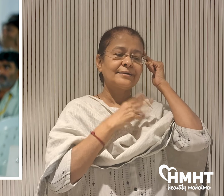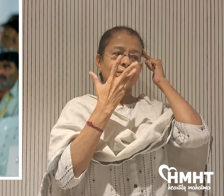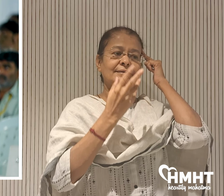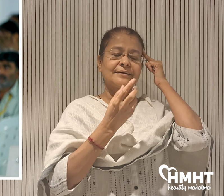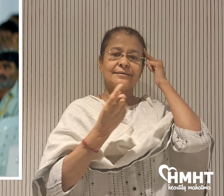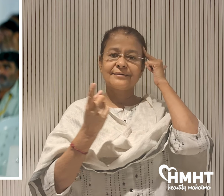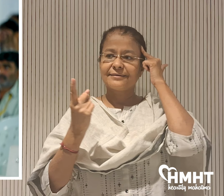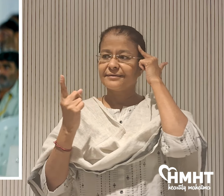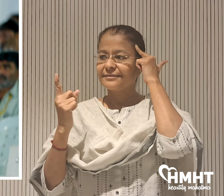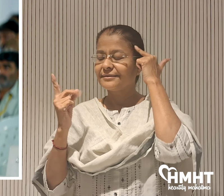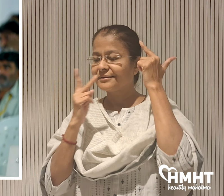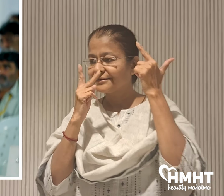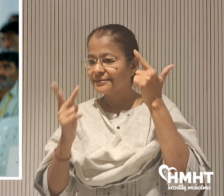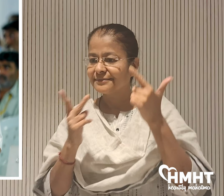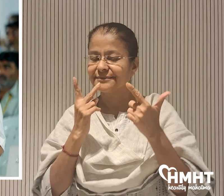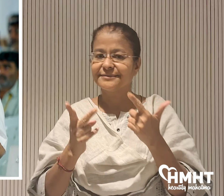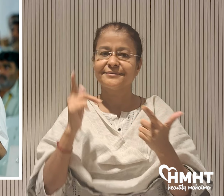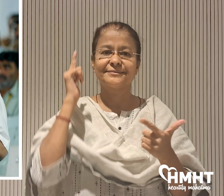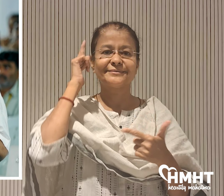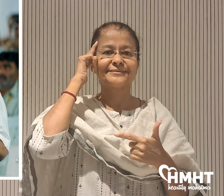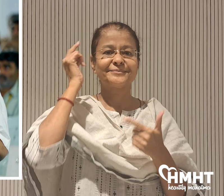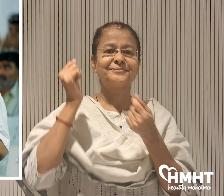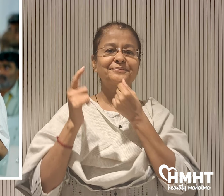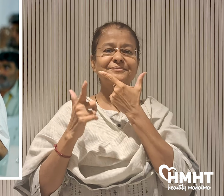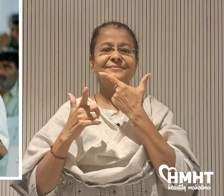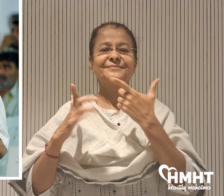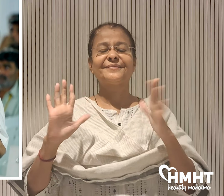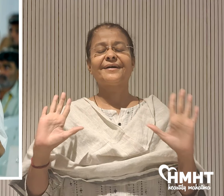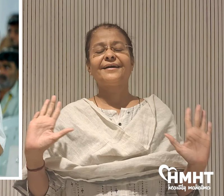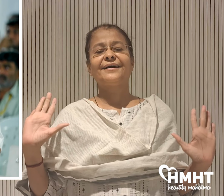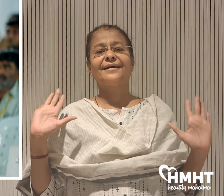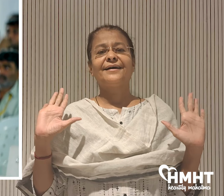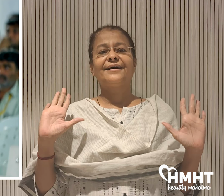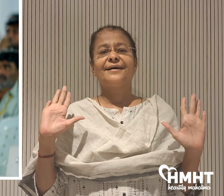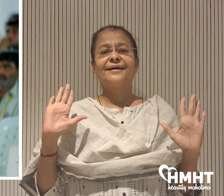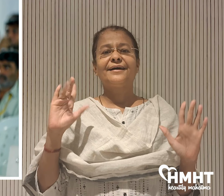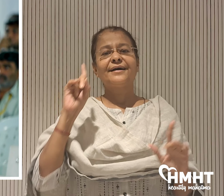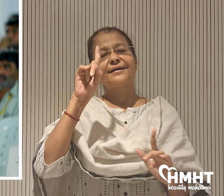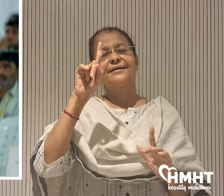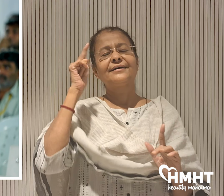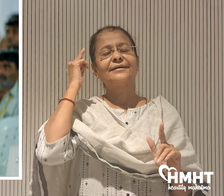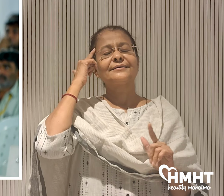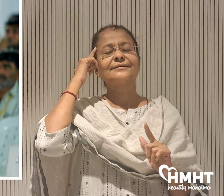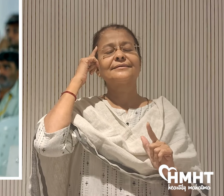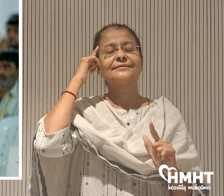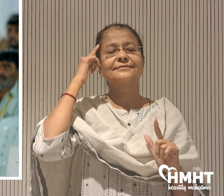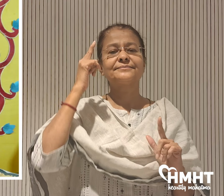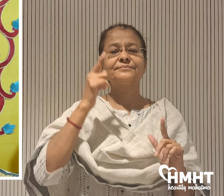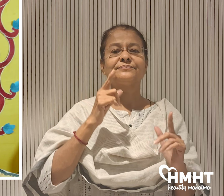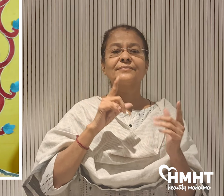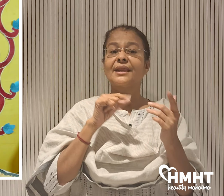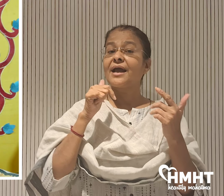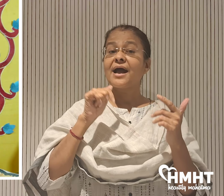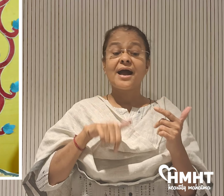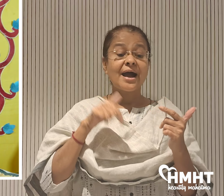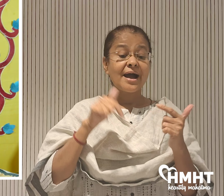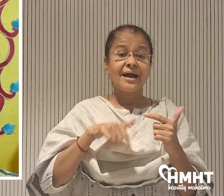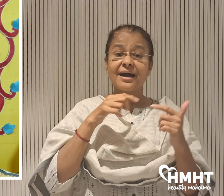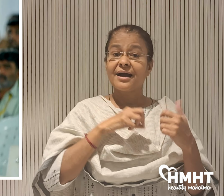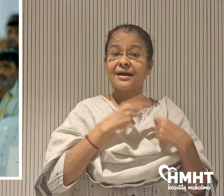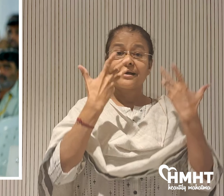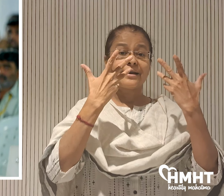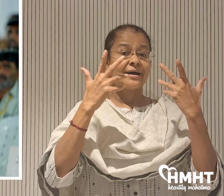કે જો આ એક જ વિચાર આવે છે કે આ જ્ઞાનવિધિ લીધી ન હોત તો હું ક્યાં હોત. સાચી વાત છે.